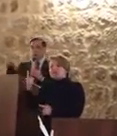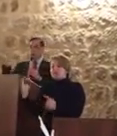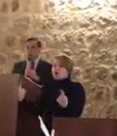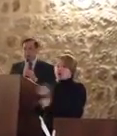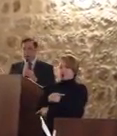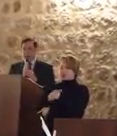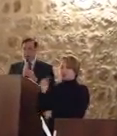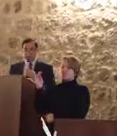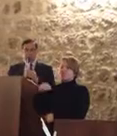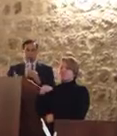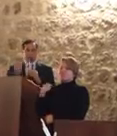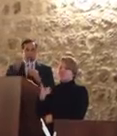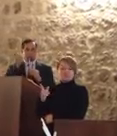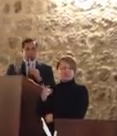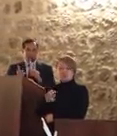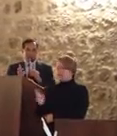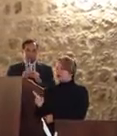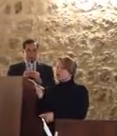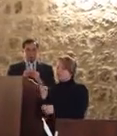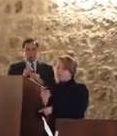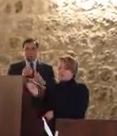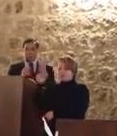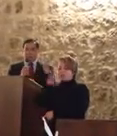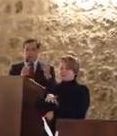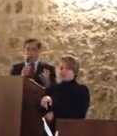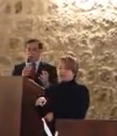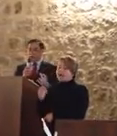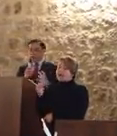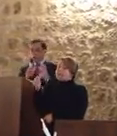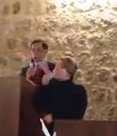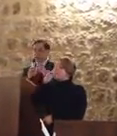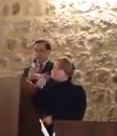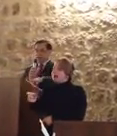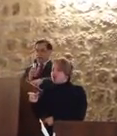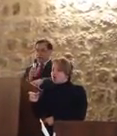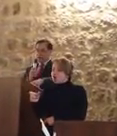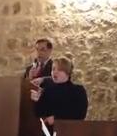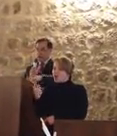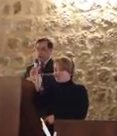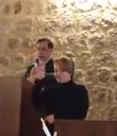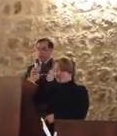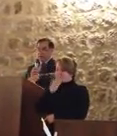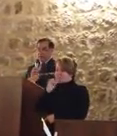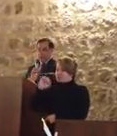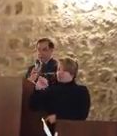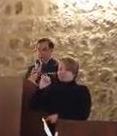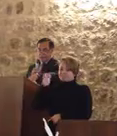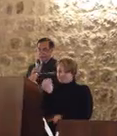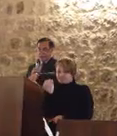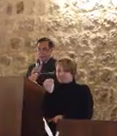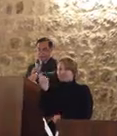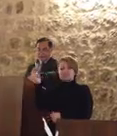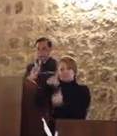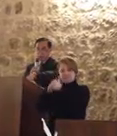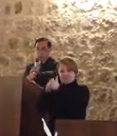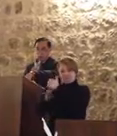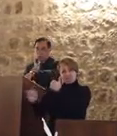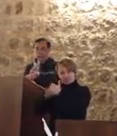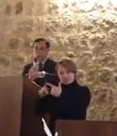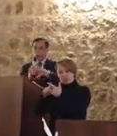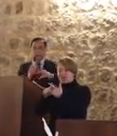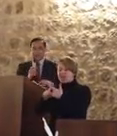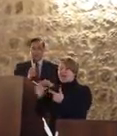Dobbiamo dimenticare e dobbiamo scordare questa parola, voltare la faccia e indifferenza, per passare